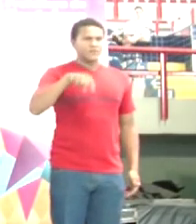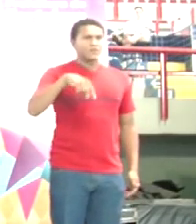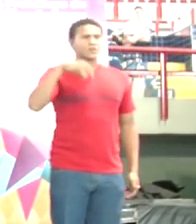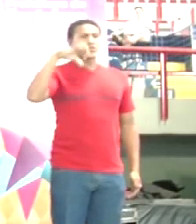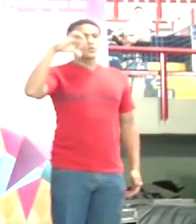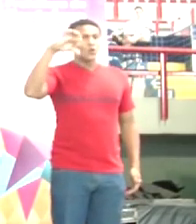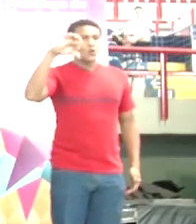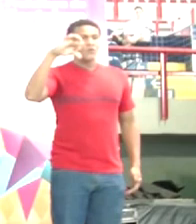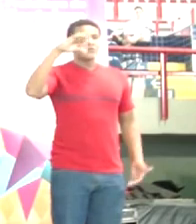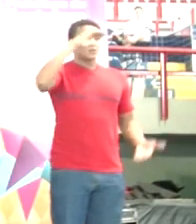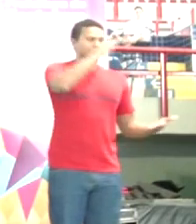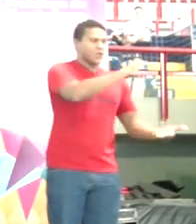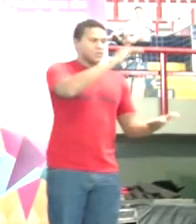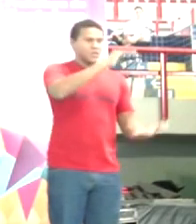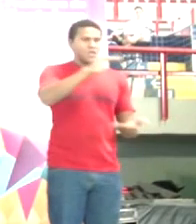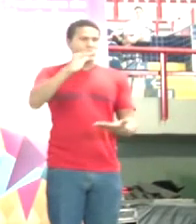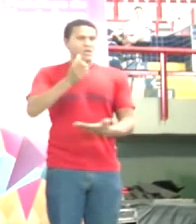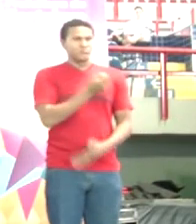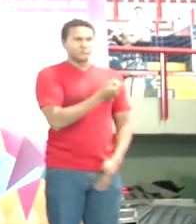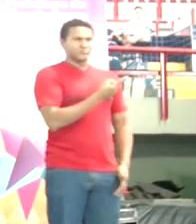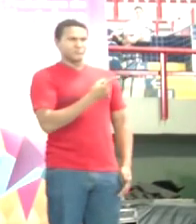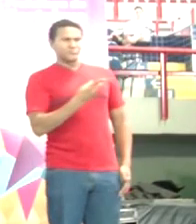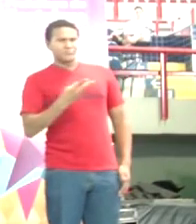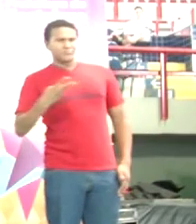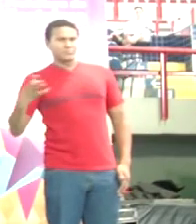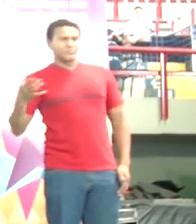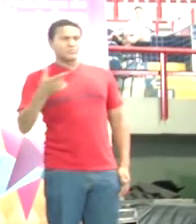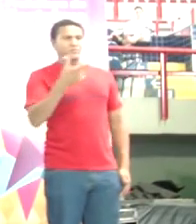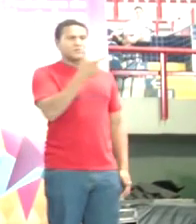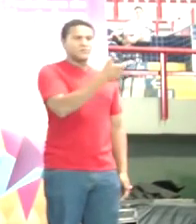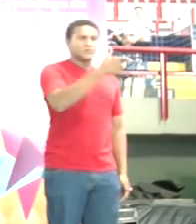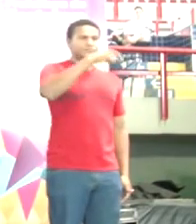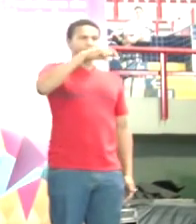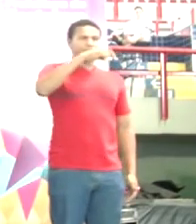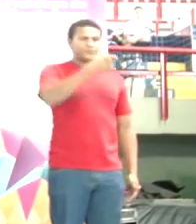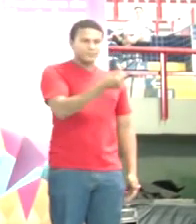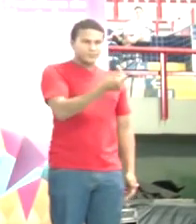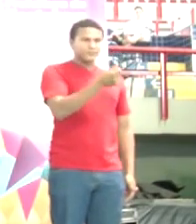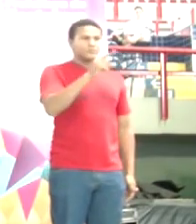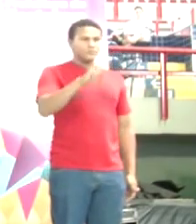26,9 latas de tinta. Eu preciso de